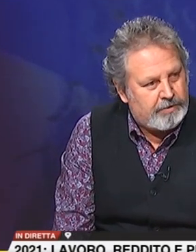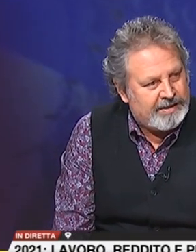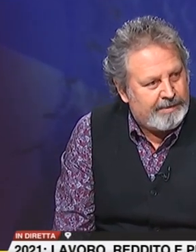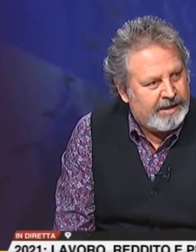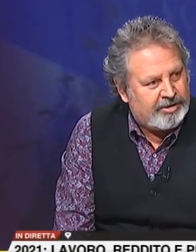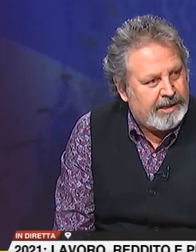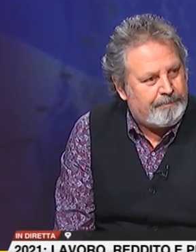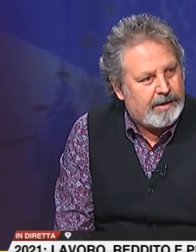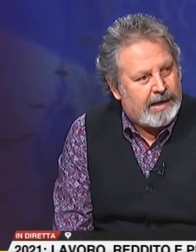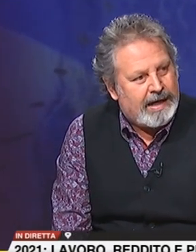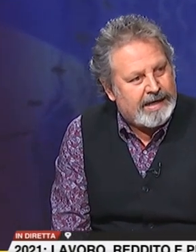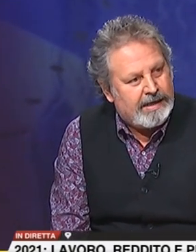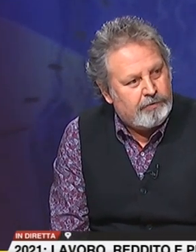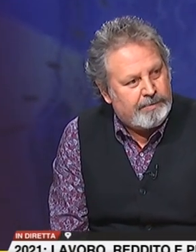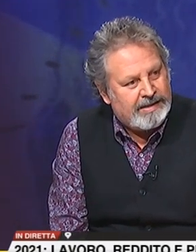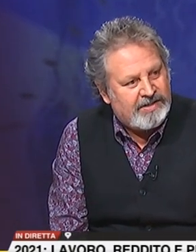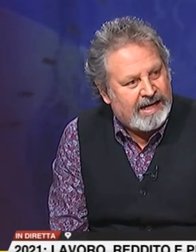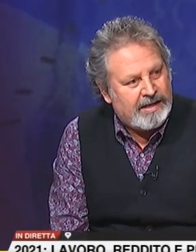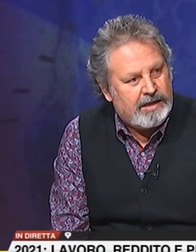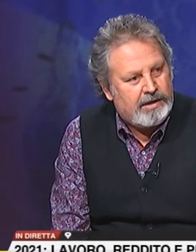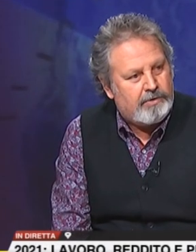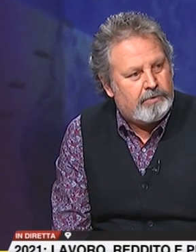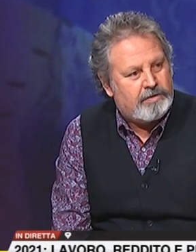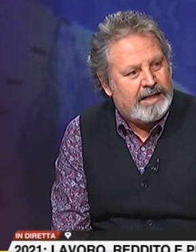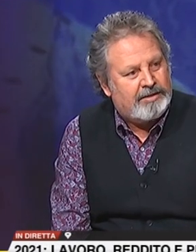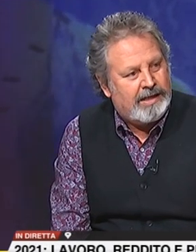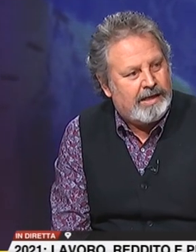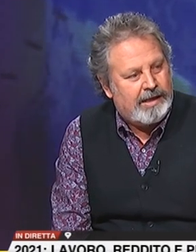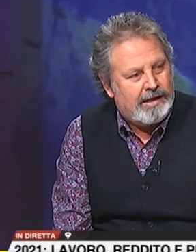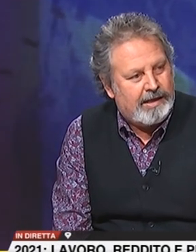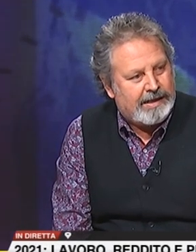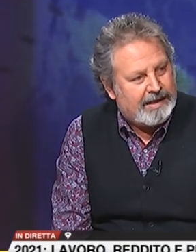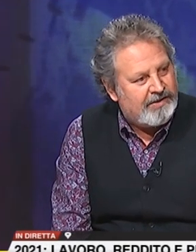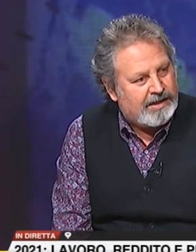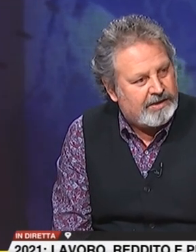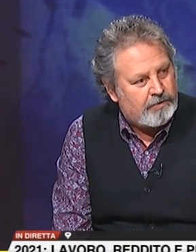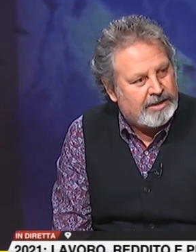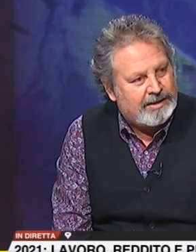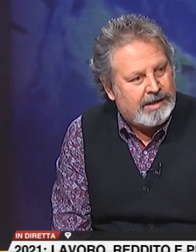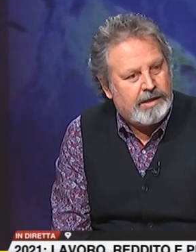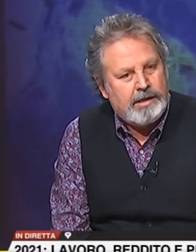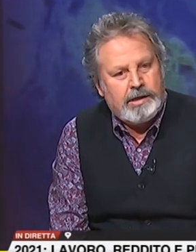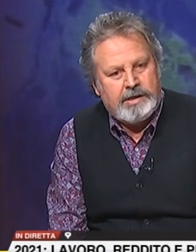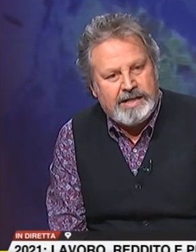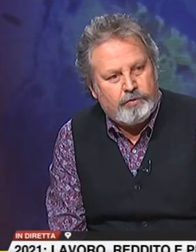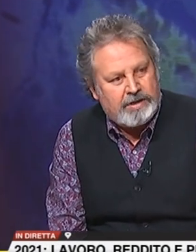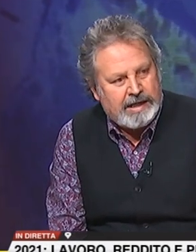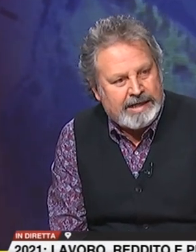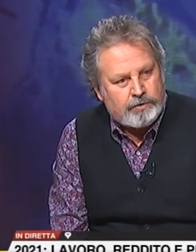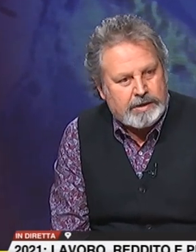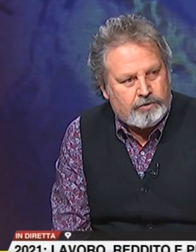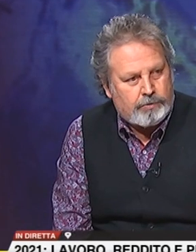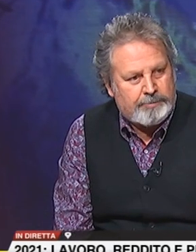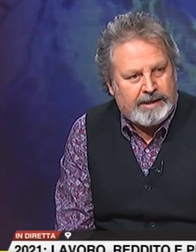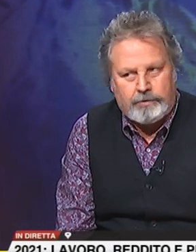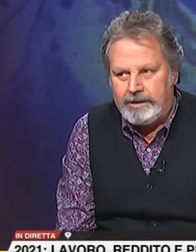Diciamo che sostanzialmente anche negli ultimi 10 anni, nonostante le crisi che ci sono state, siamo un